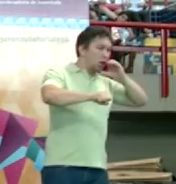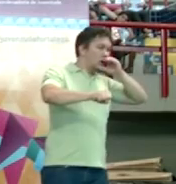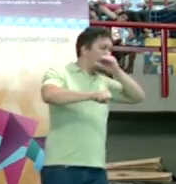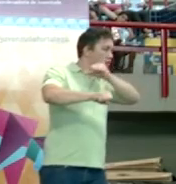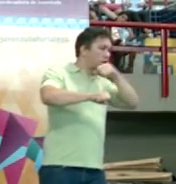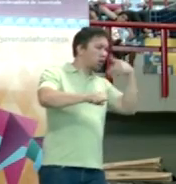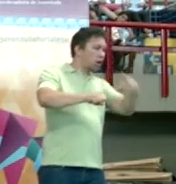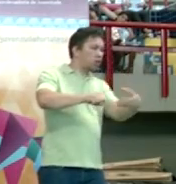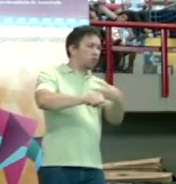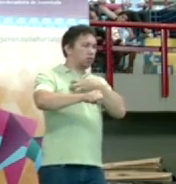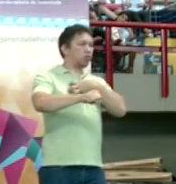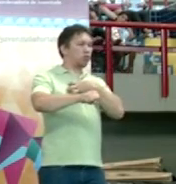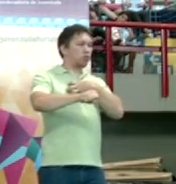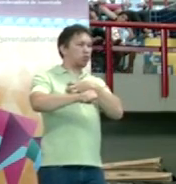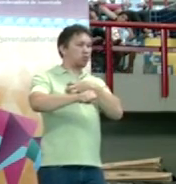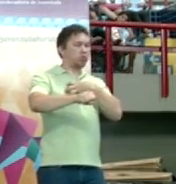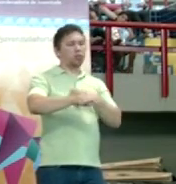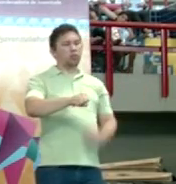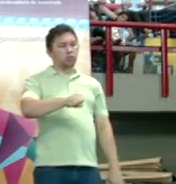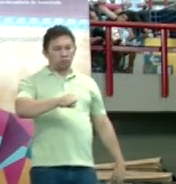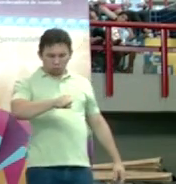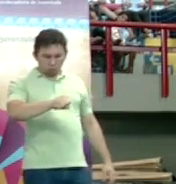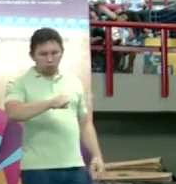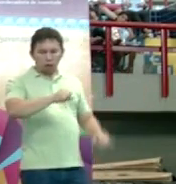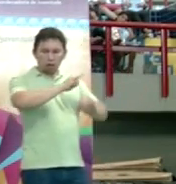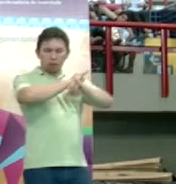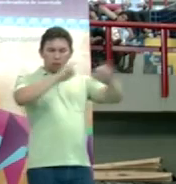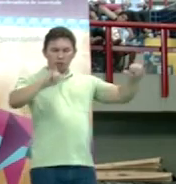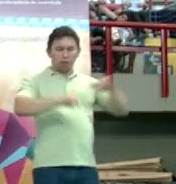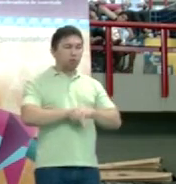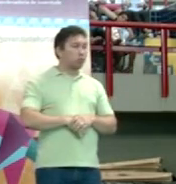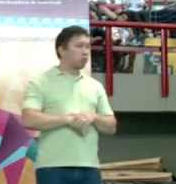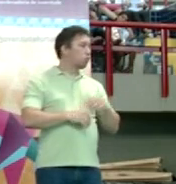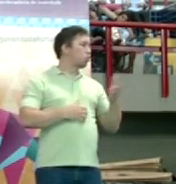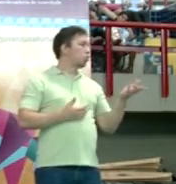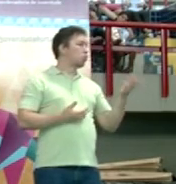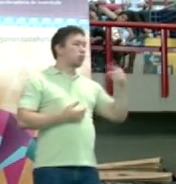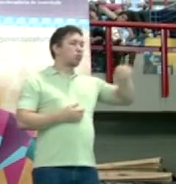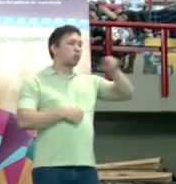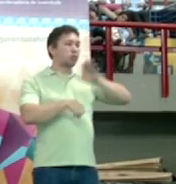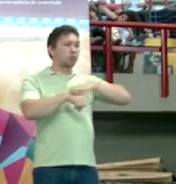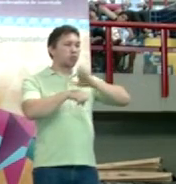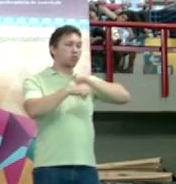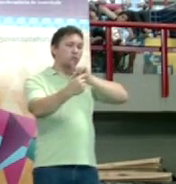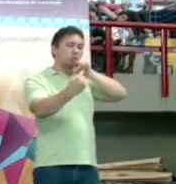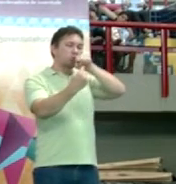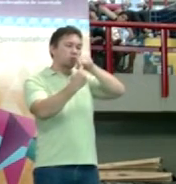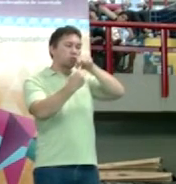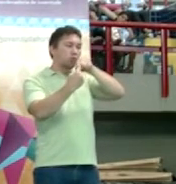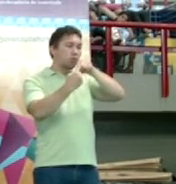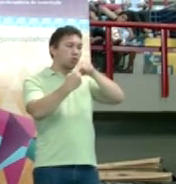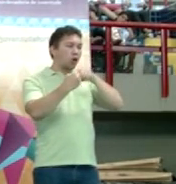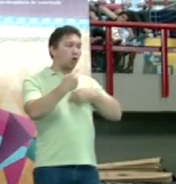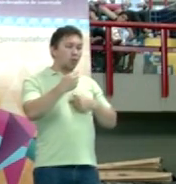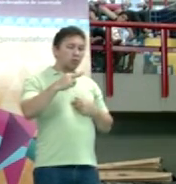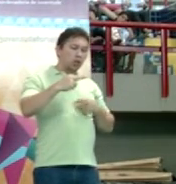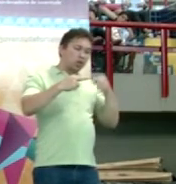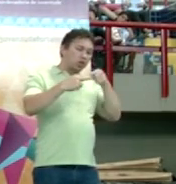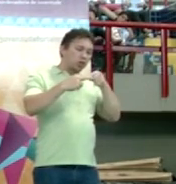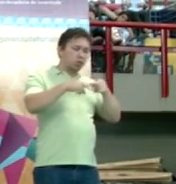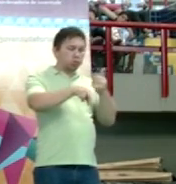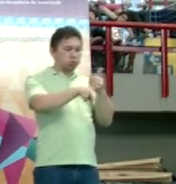estão me entendendo? Então eu já vou dizer para vocês, qual é o objetivo da